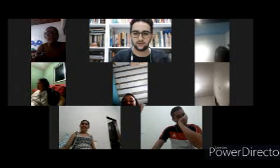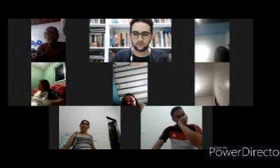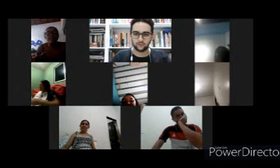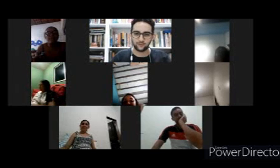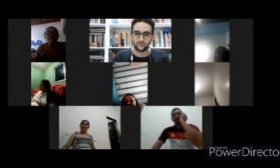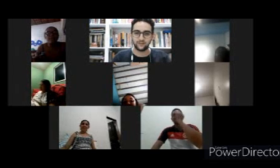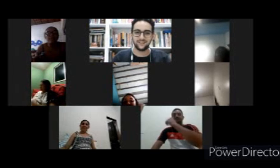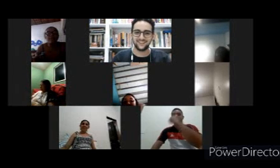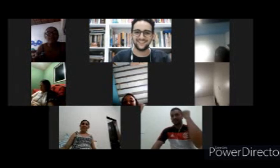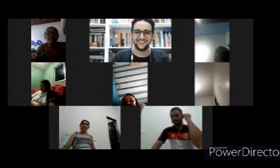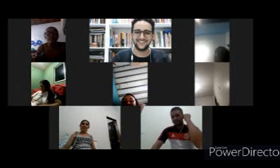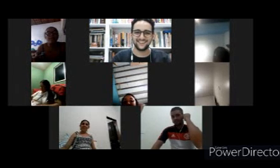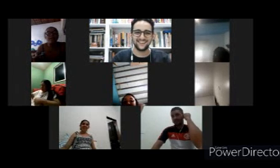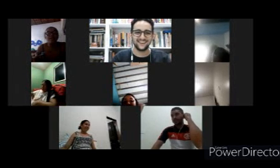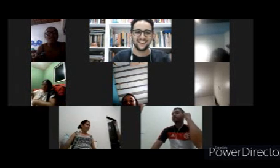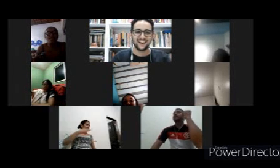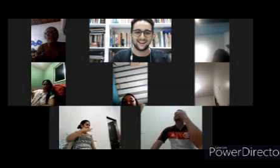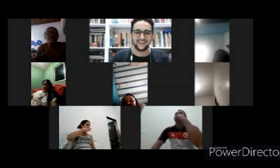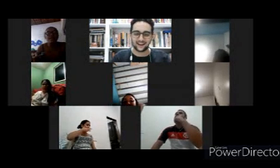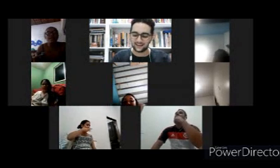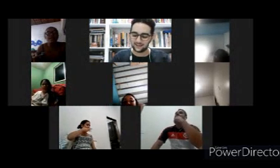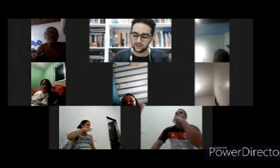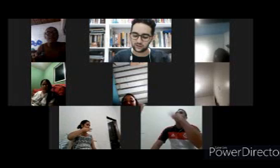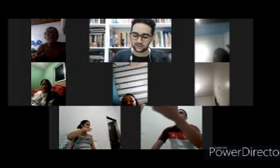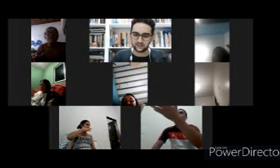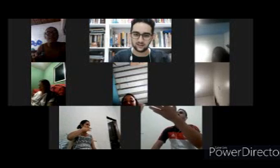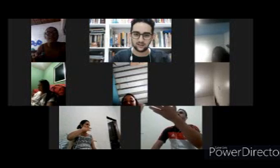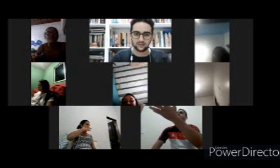pronunciar o teu nome, aí a Edjane,